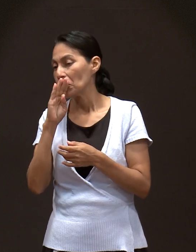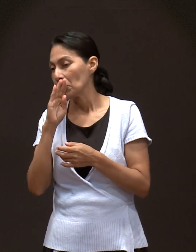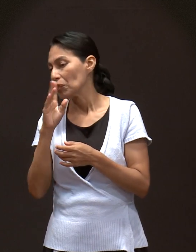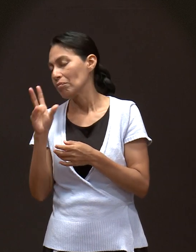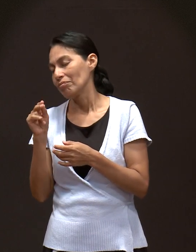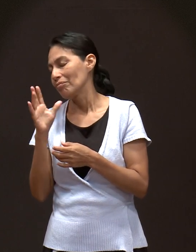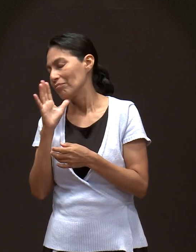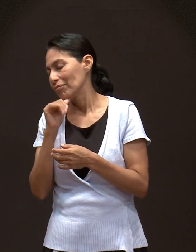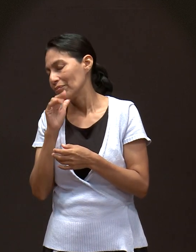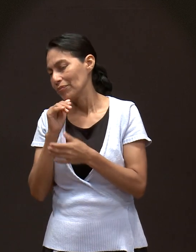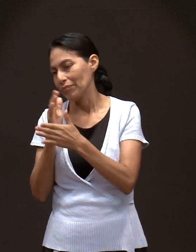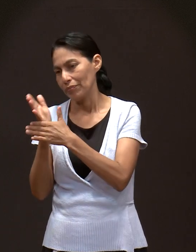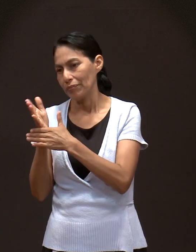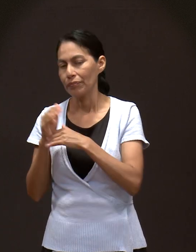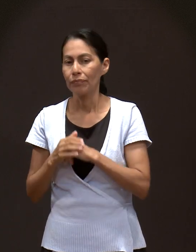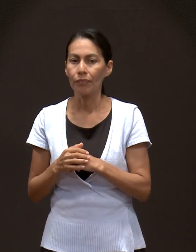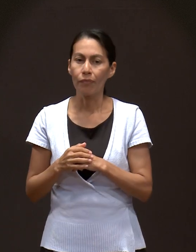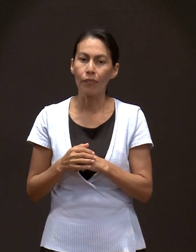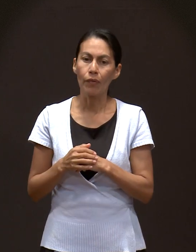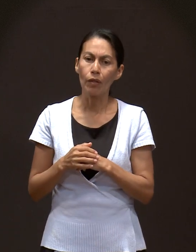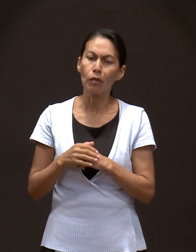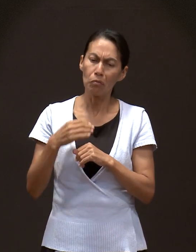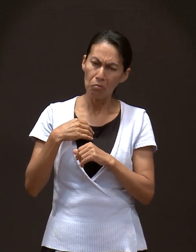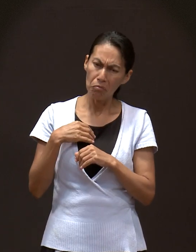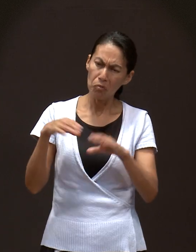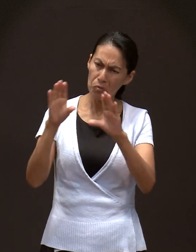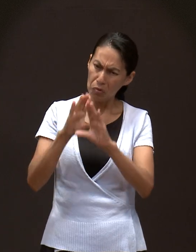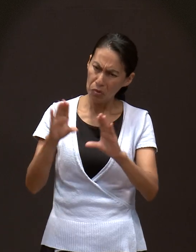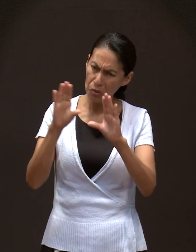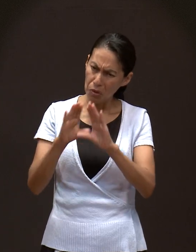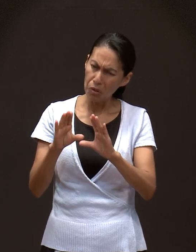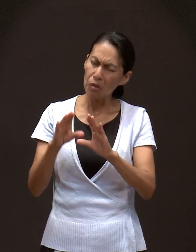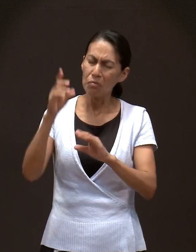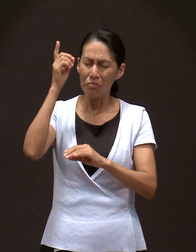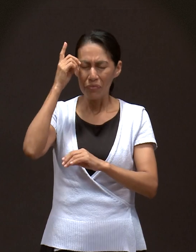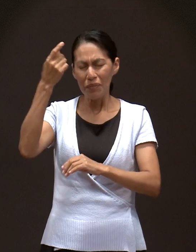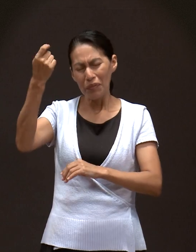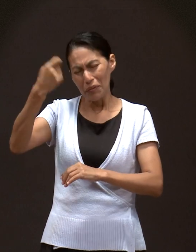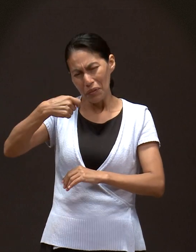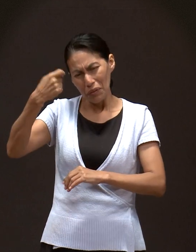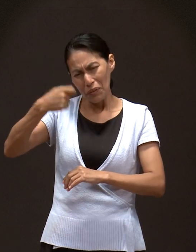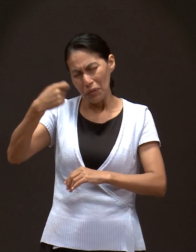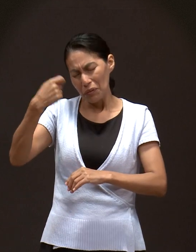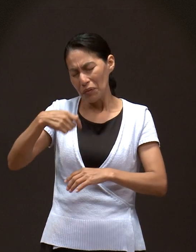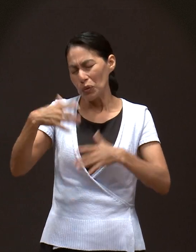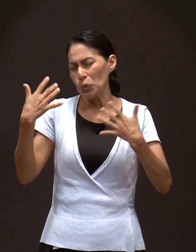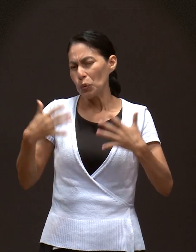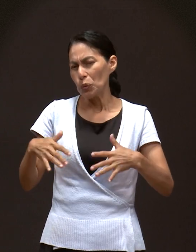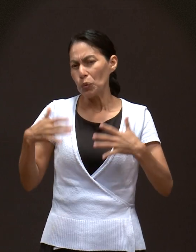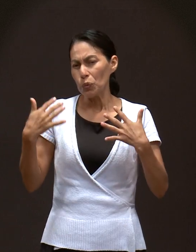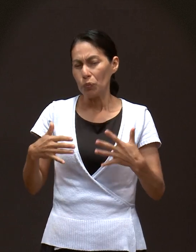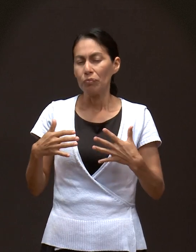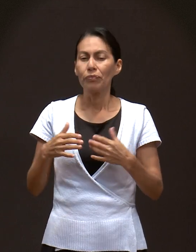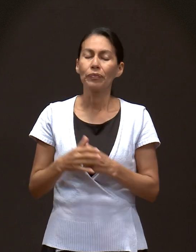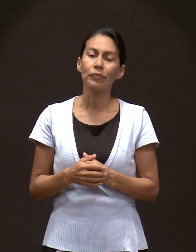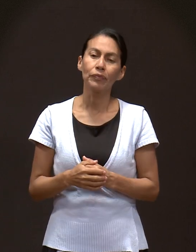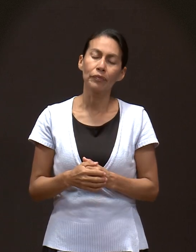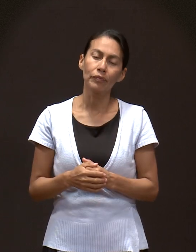con mis papás dos semanas y me fui a Colportar. Y dentro del Colportaje pude ver muchas bendiciones.